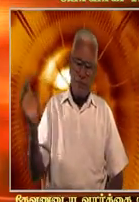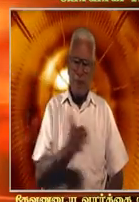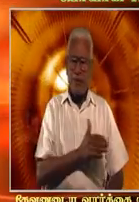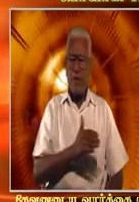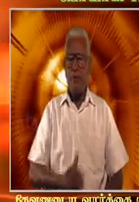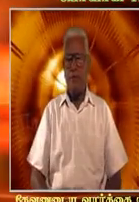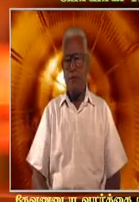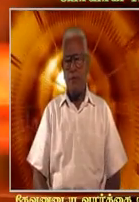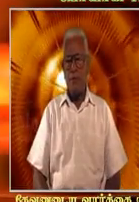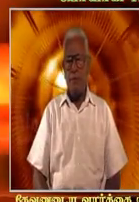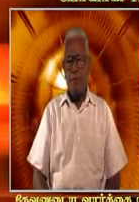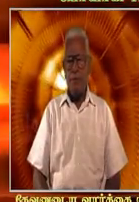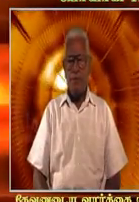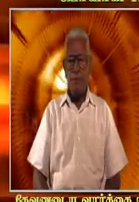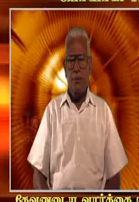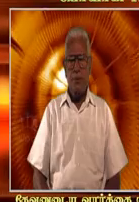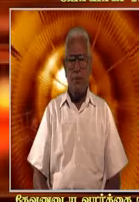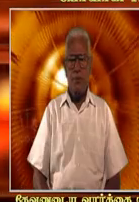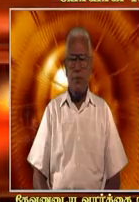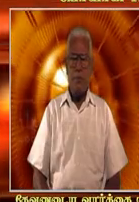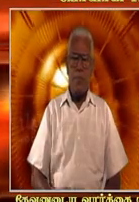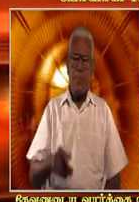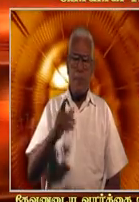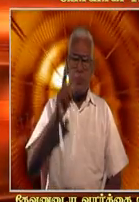வருவேன்